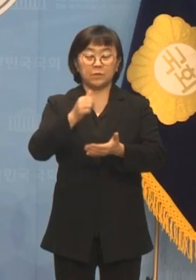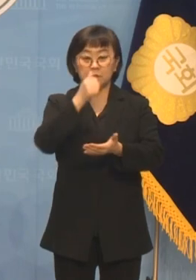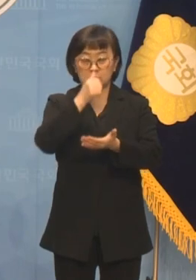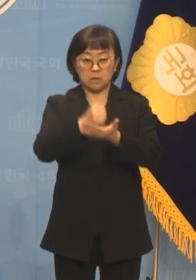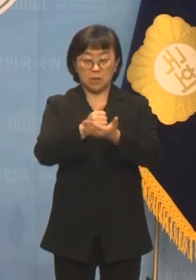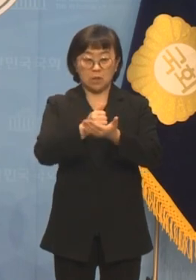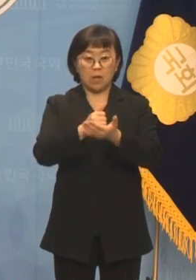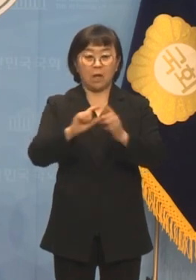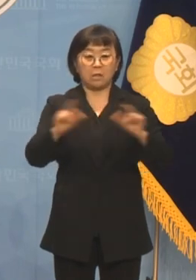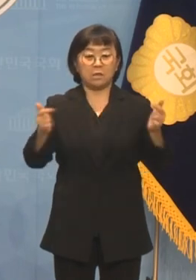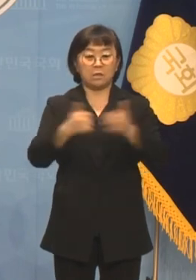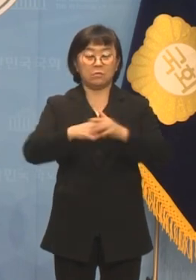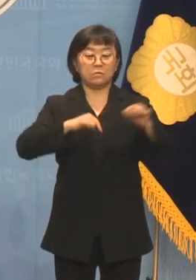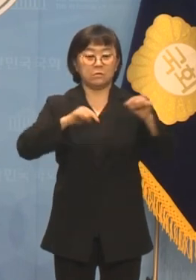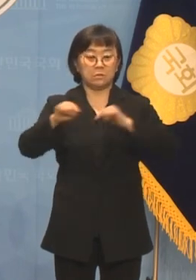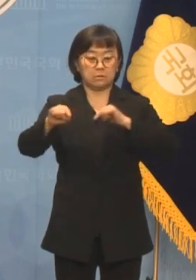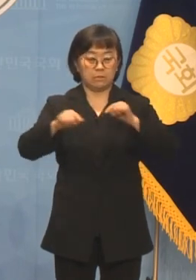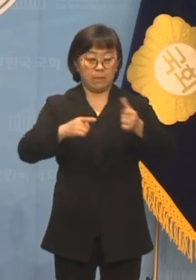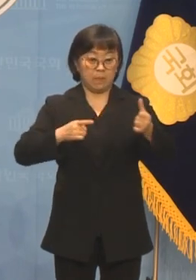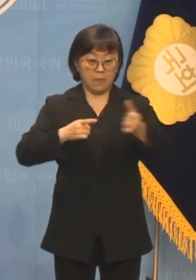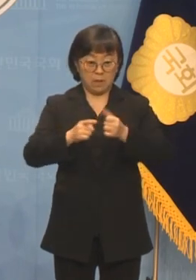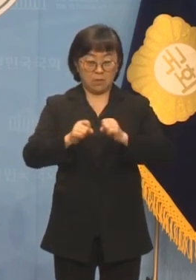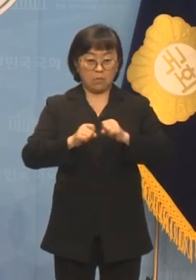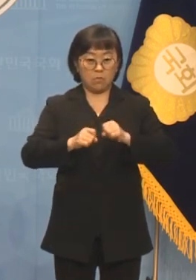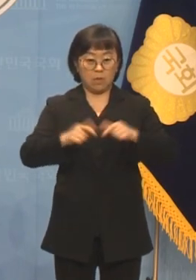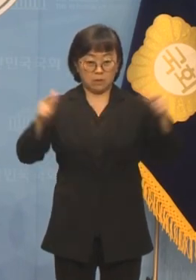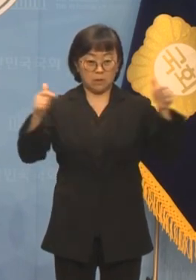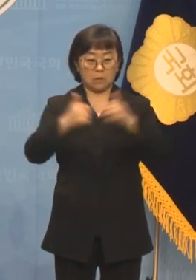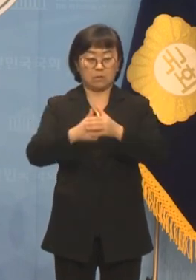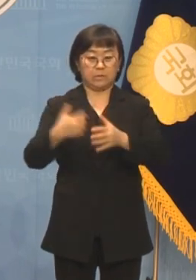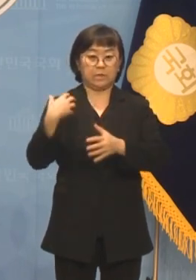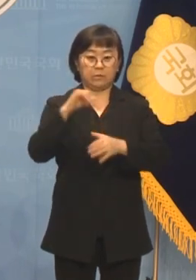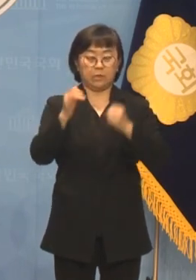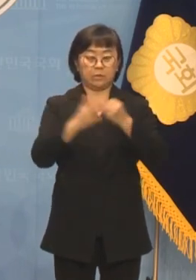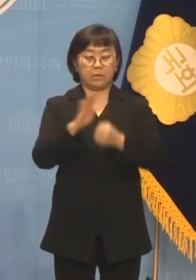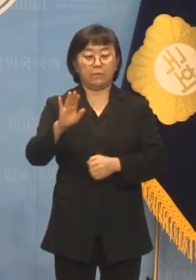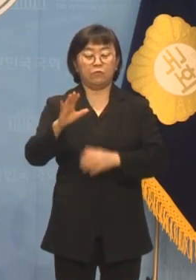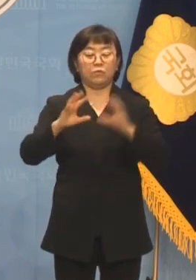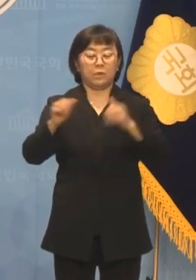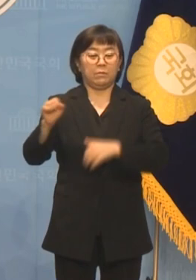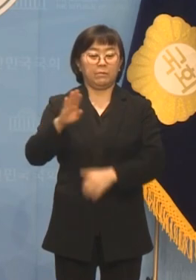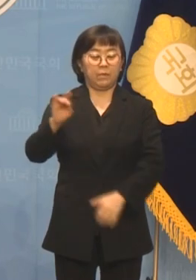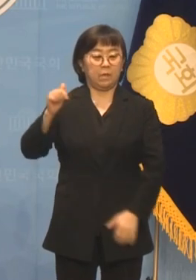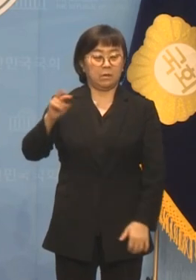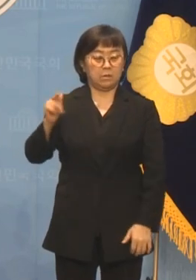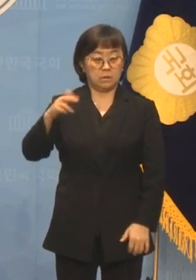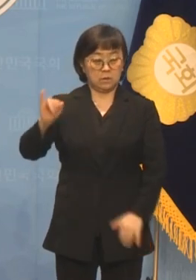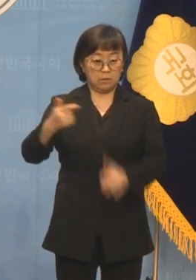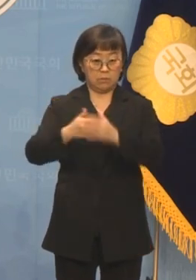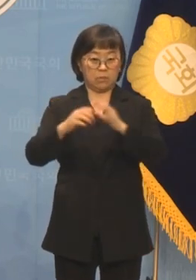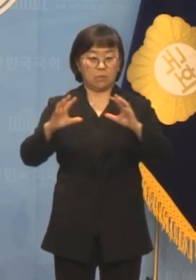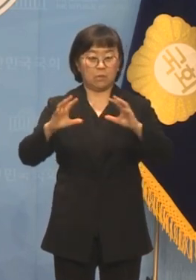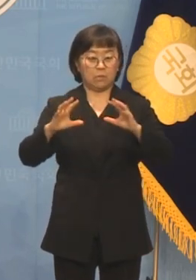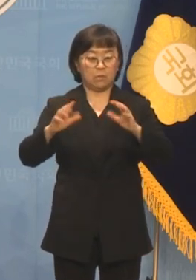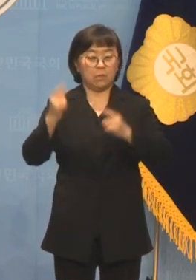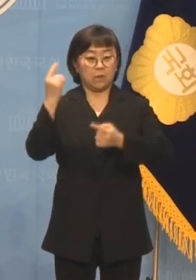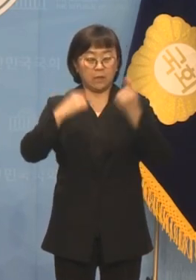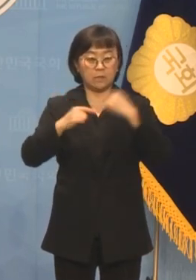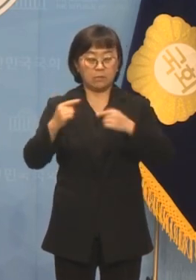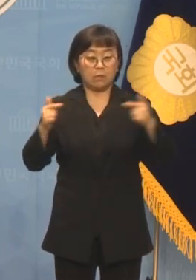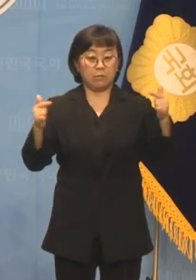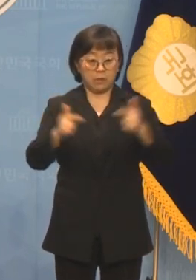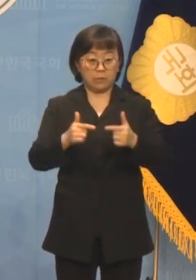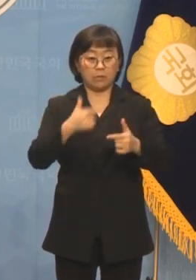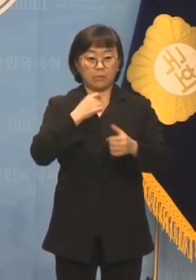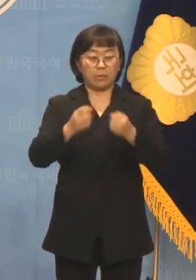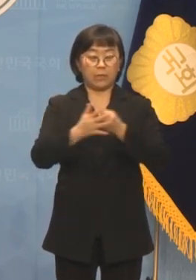테러를 확산시킨 책임을 져야 합니다. 국민의힘 배현진 의원의 쾌유를 기원합니다. 배현진 의원에